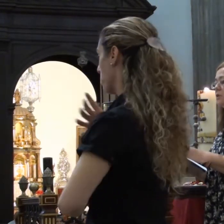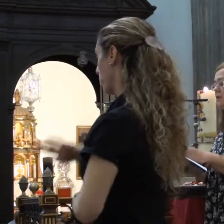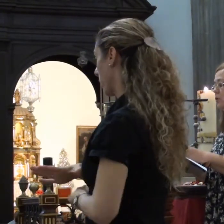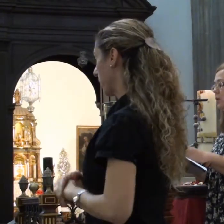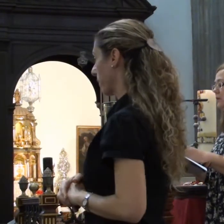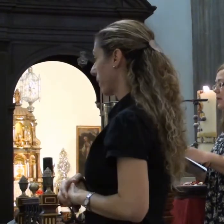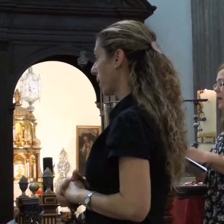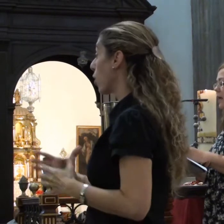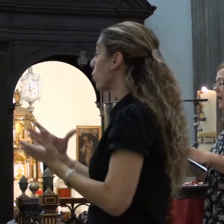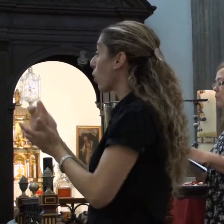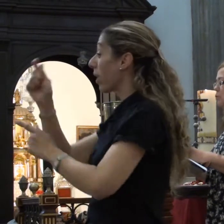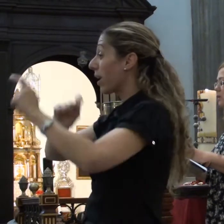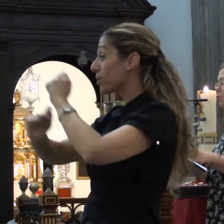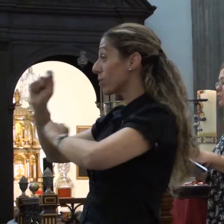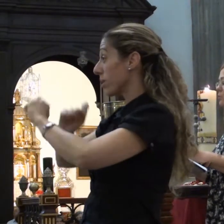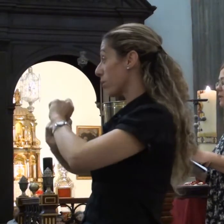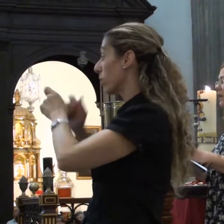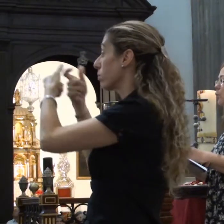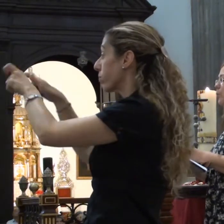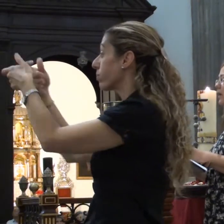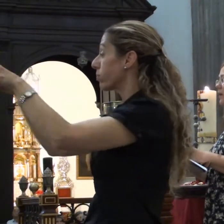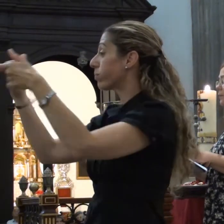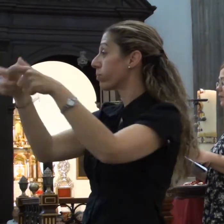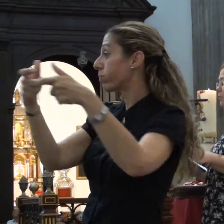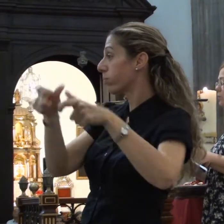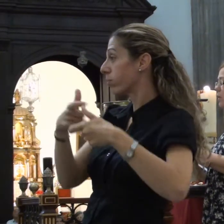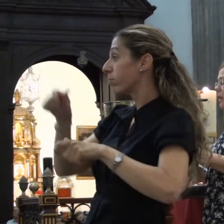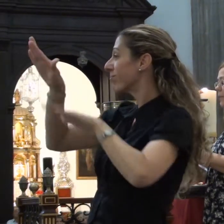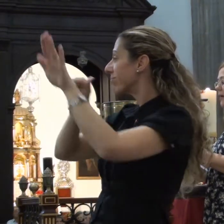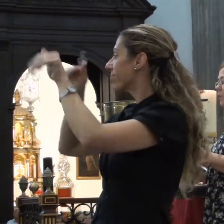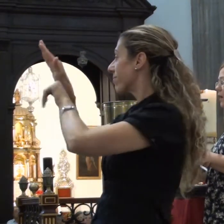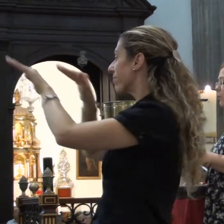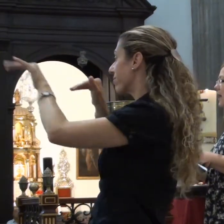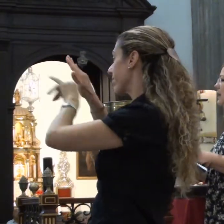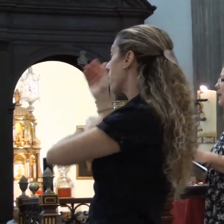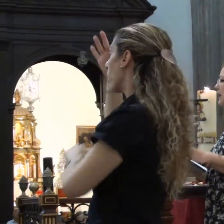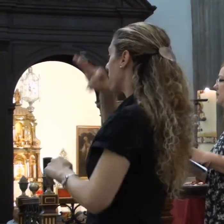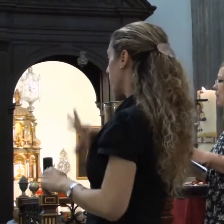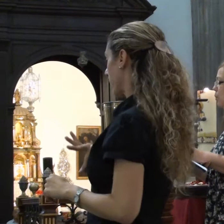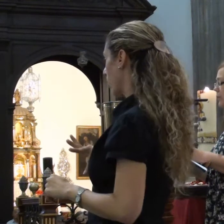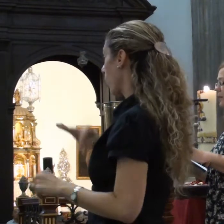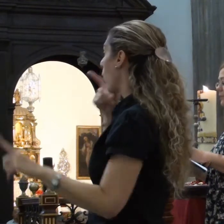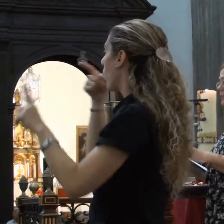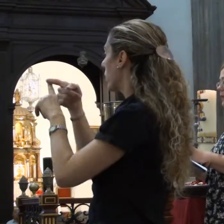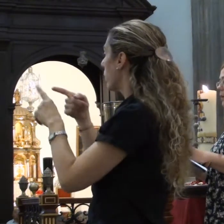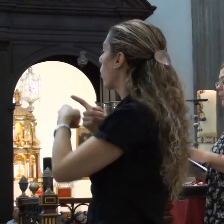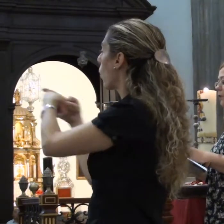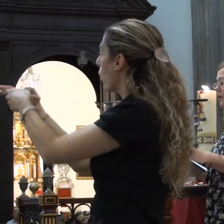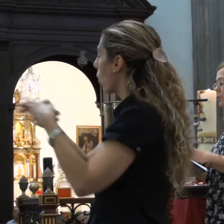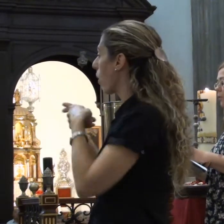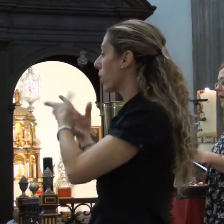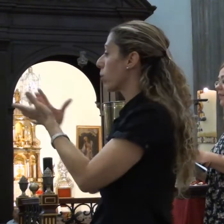de asociaciones hemos sido suscitados por el espíritu para colaborar en esta obra